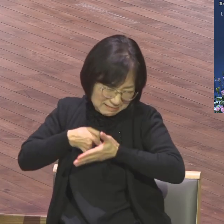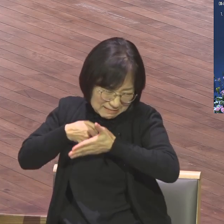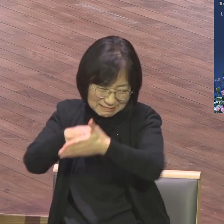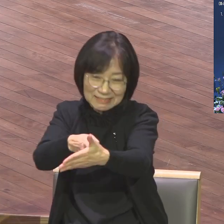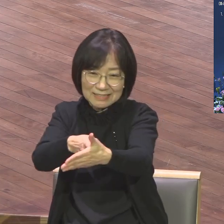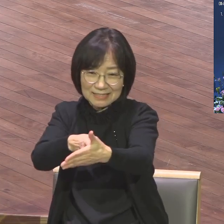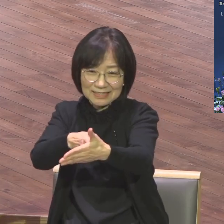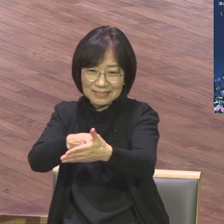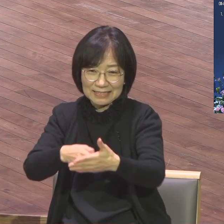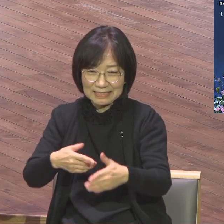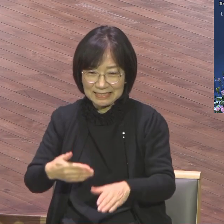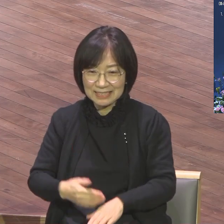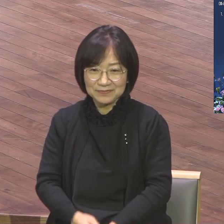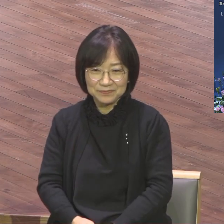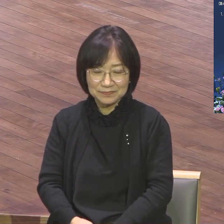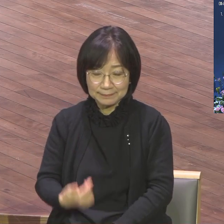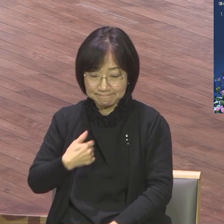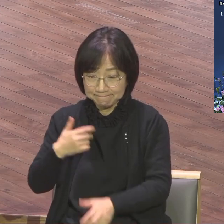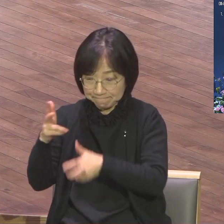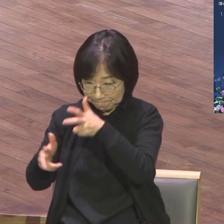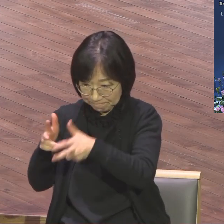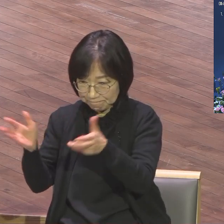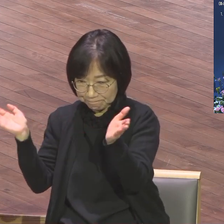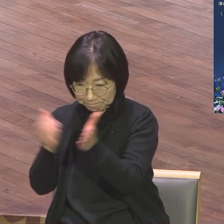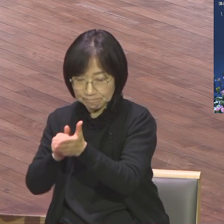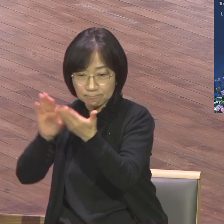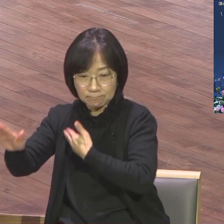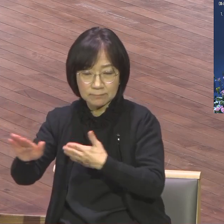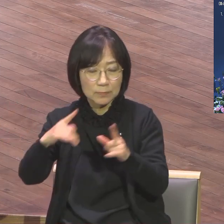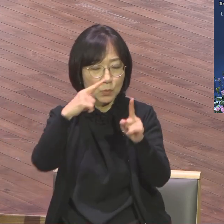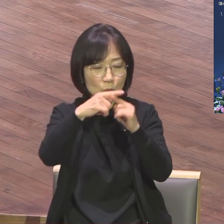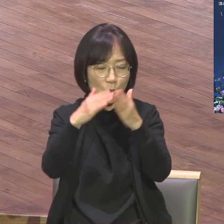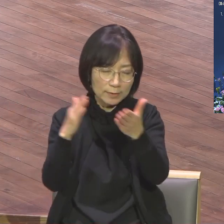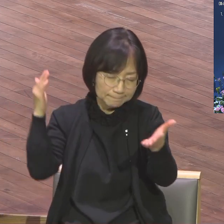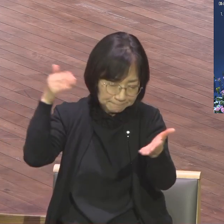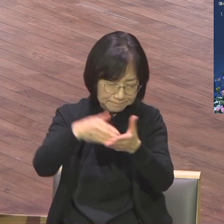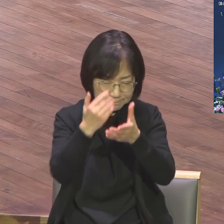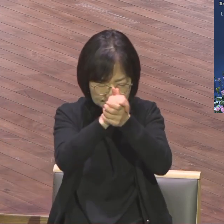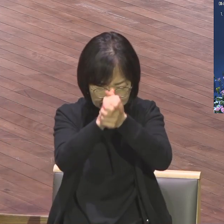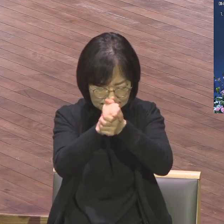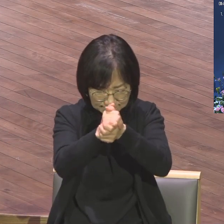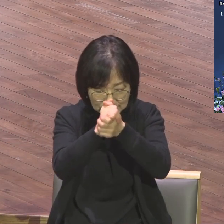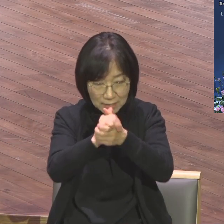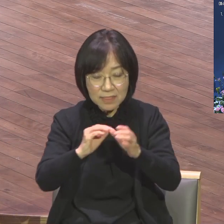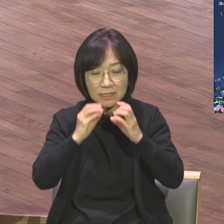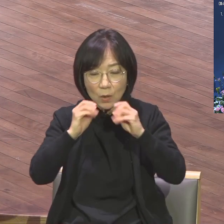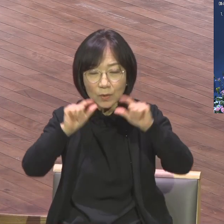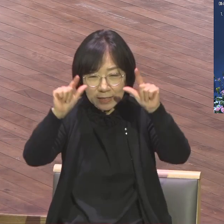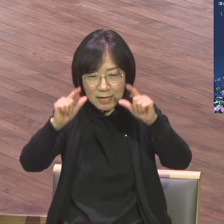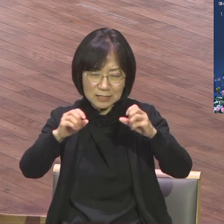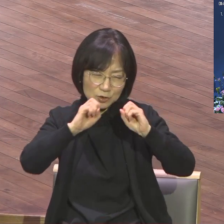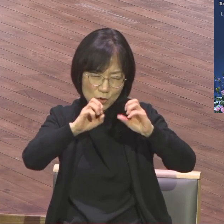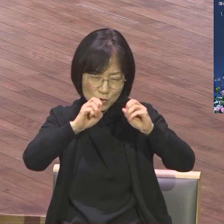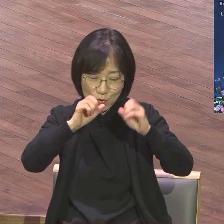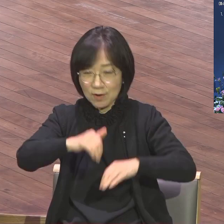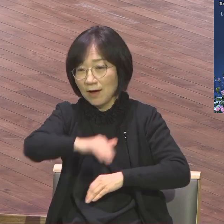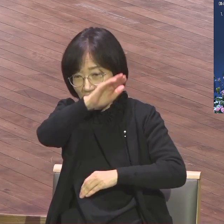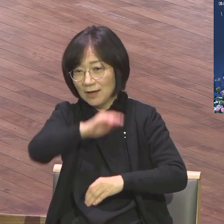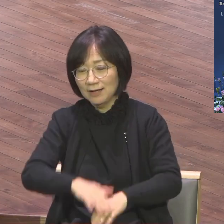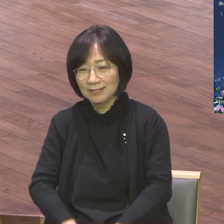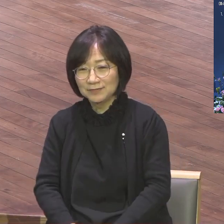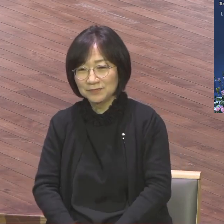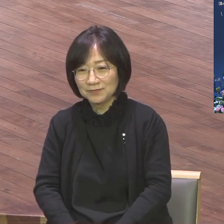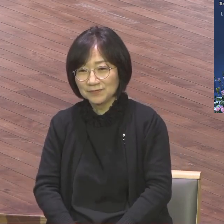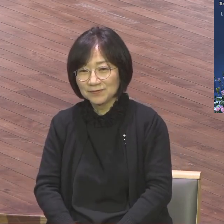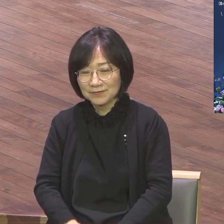아무 생각이 없어요. 사업하고 오면 교회 가서 기도하고 토요일부터 전도 나갑니다. 무조건 전도하라니까.